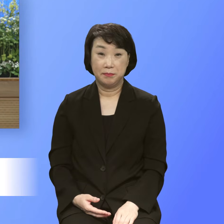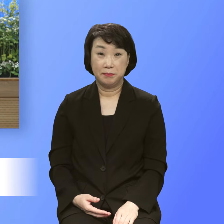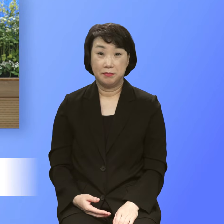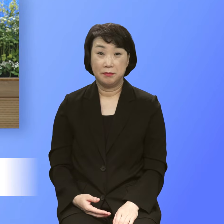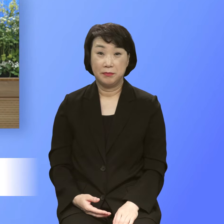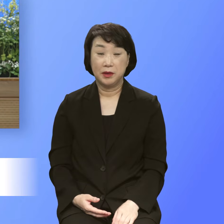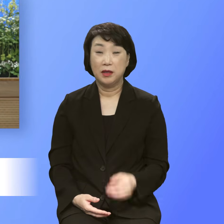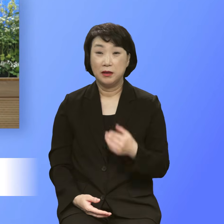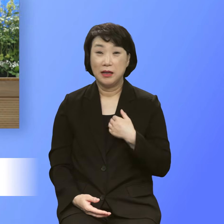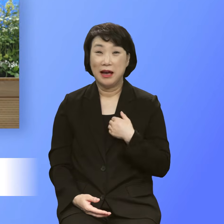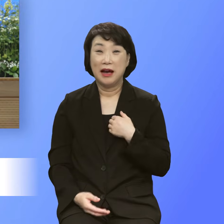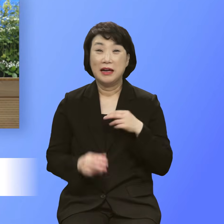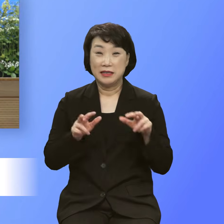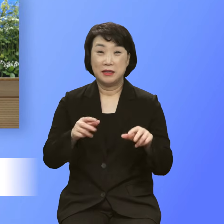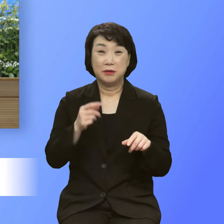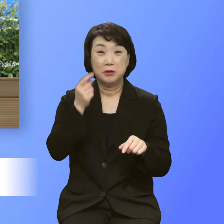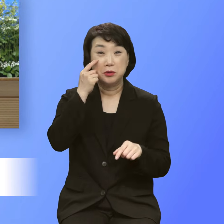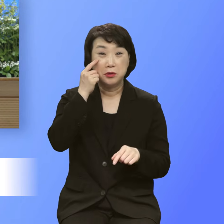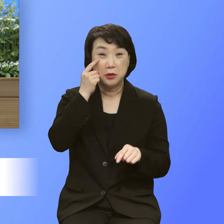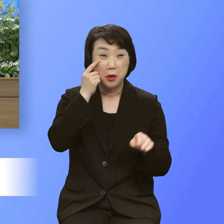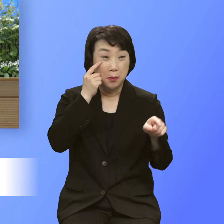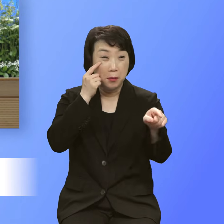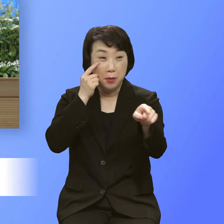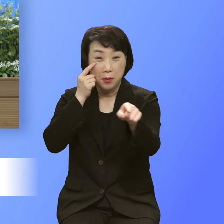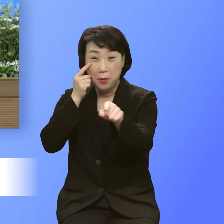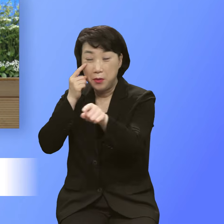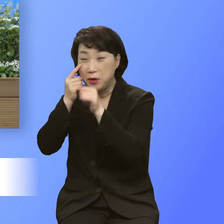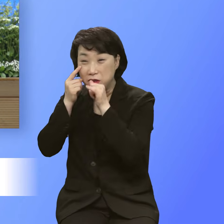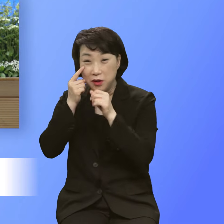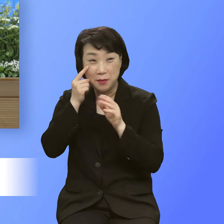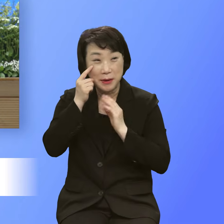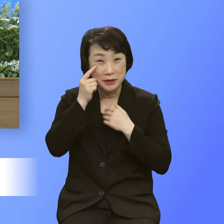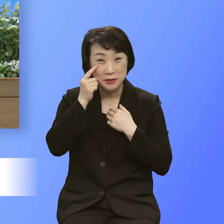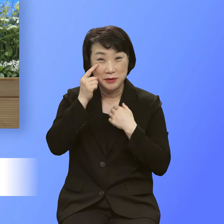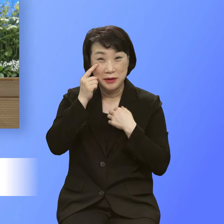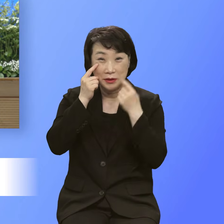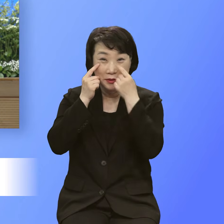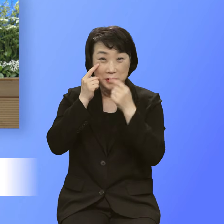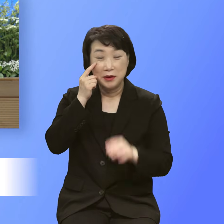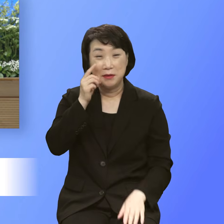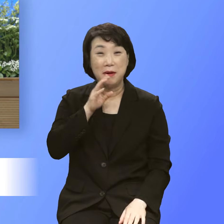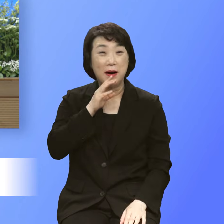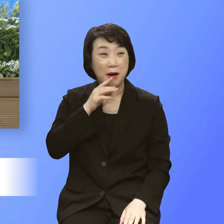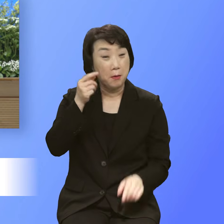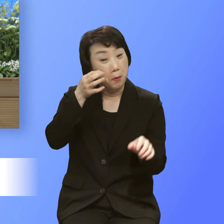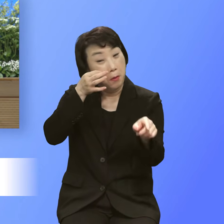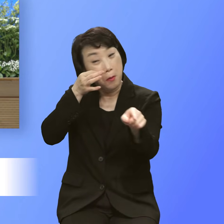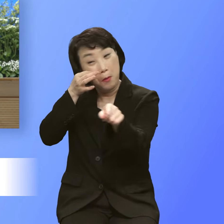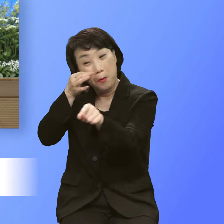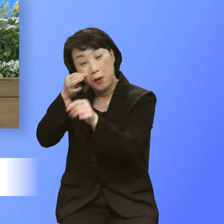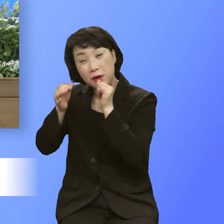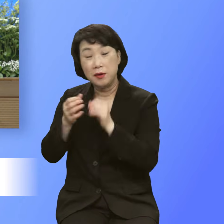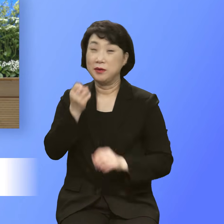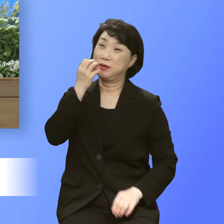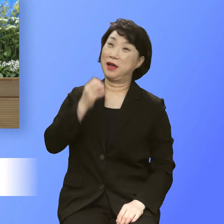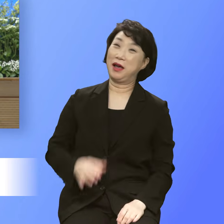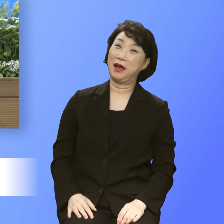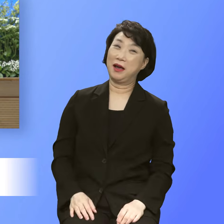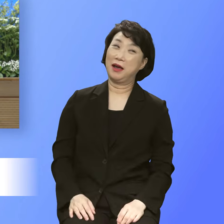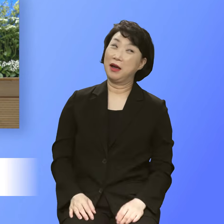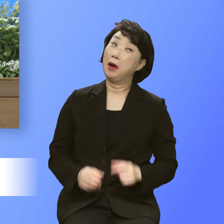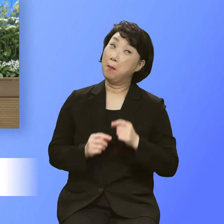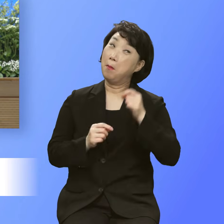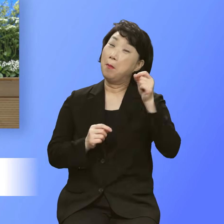자, 내가 눈이 좀 보고 있어. 신기하다. 누가 나를 보게 해서 이렇게 멀리